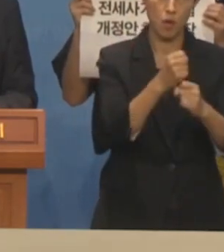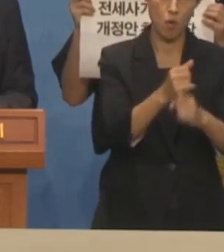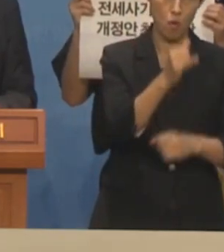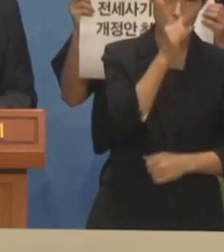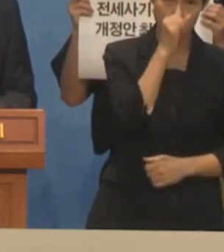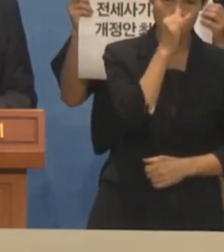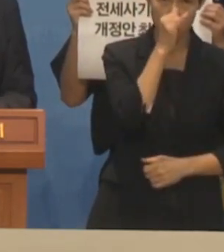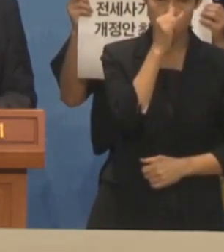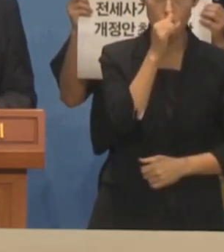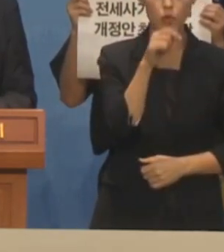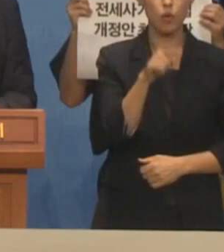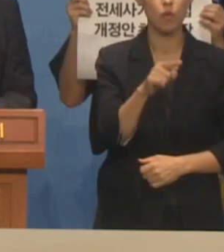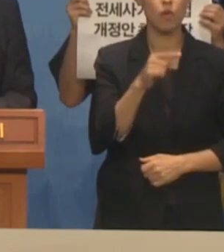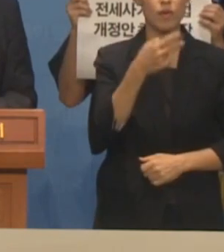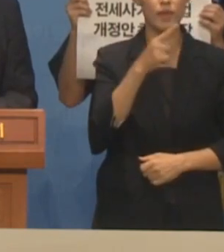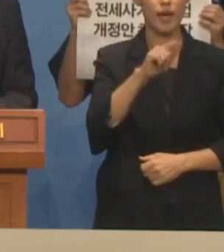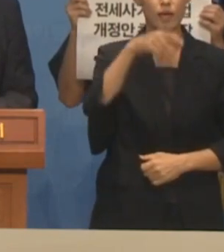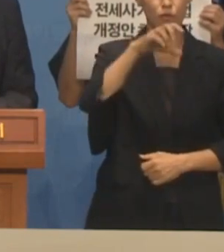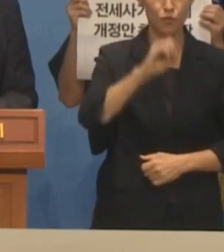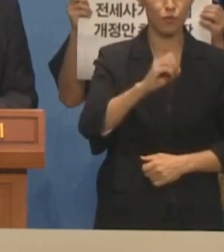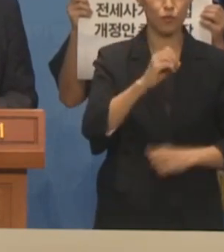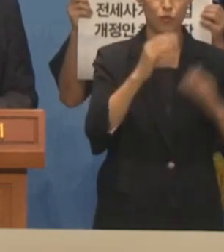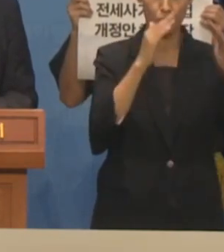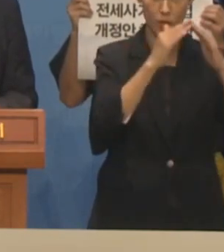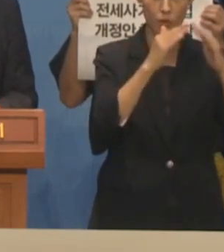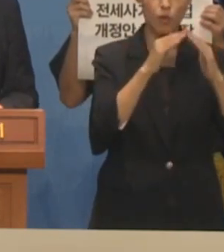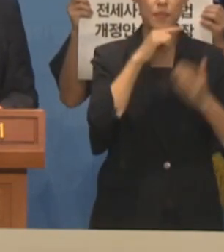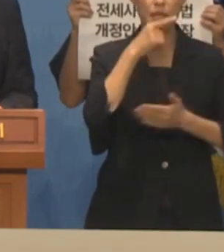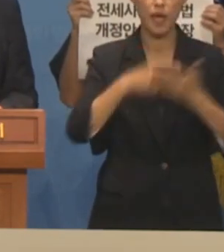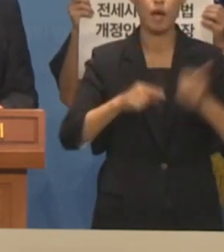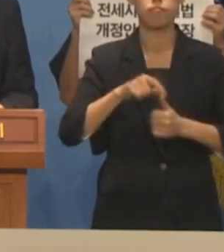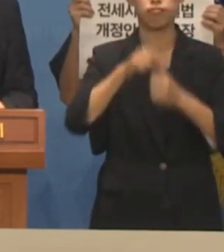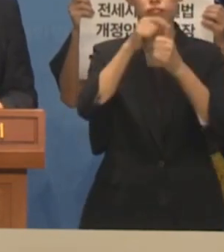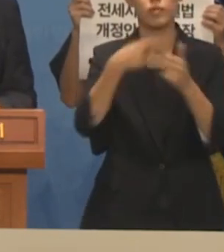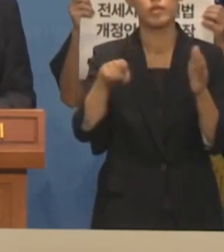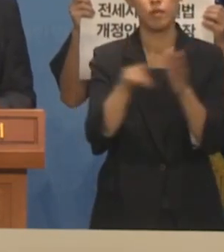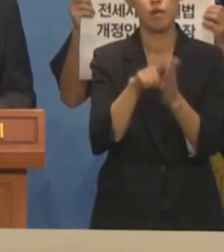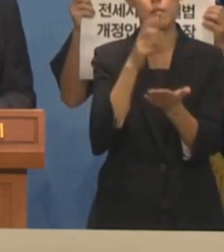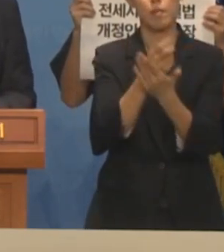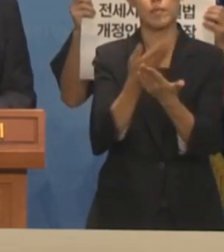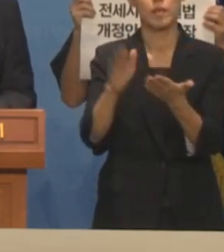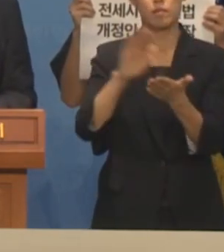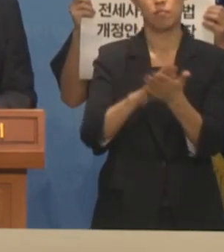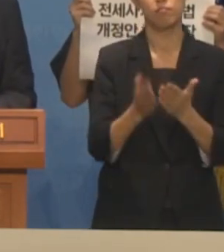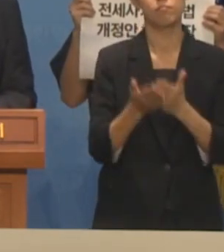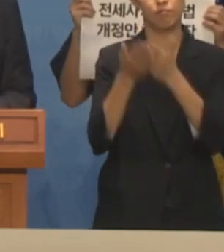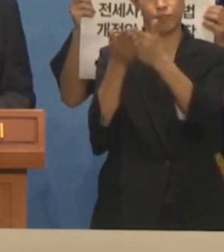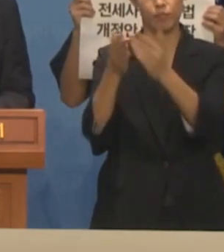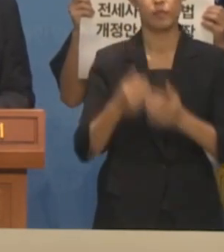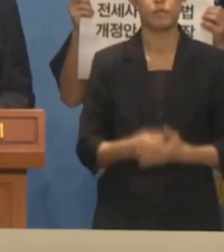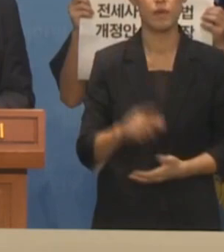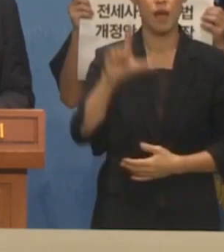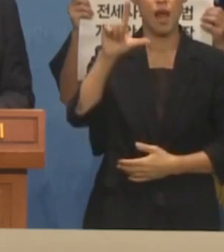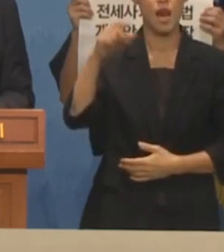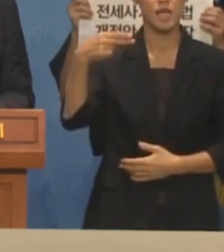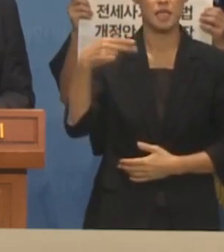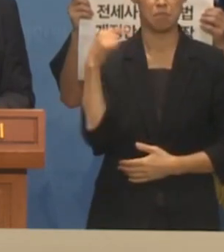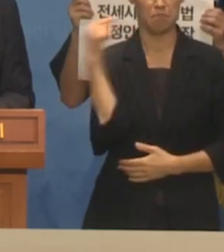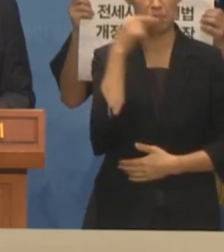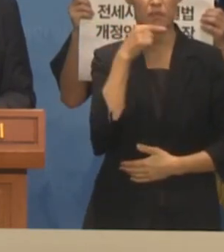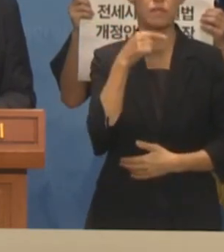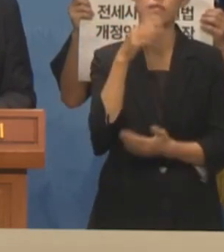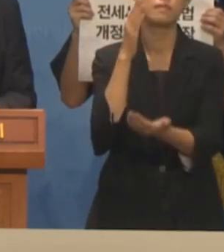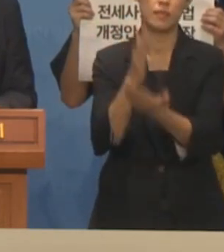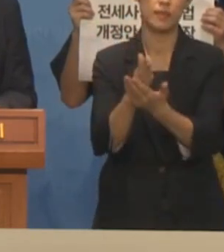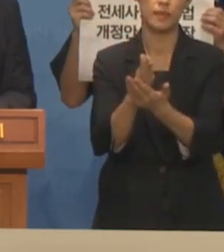피해 구제의 범위에 집어넣을 수 있도록 법 개정을 할 때 좀 세심한 배려가 이루어졌으면 좋을 것 같고 LH도 너무 경직된 그런 관료적인 행정을